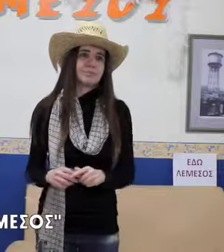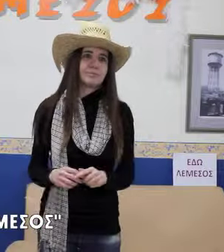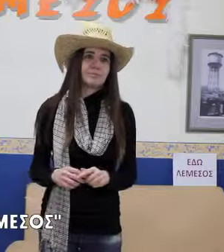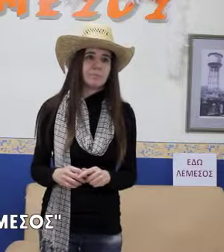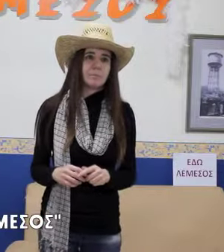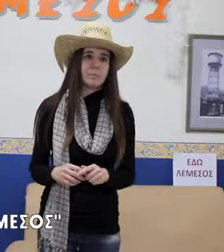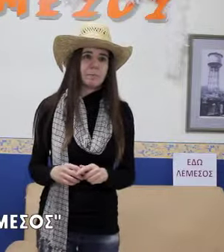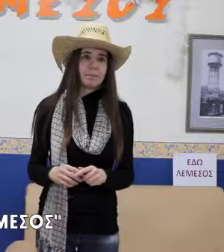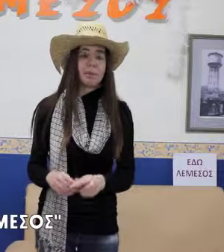1 το μεσημέρι.